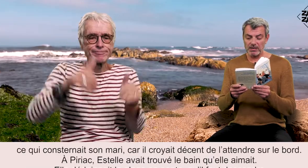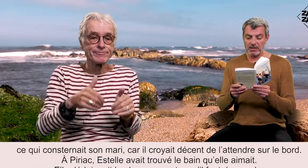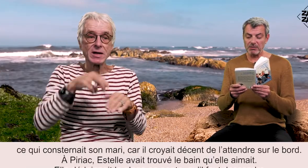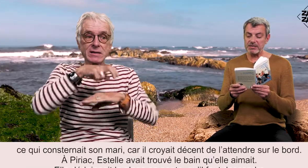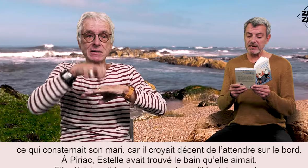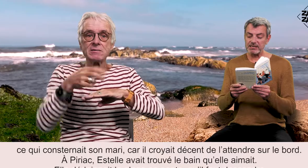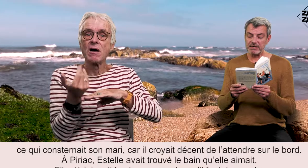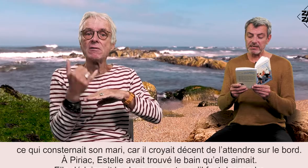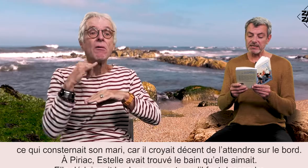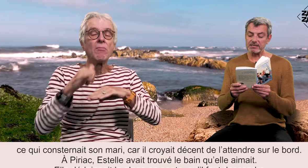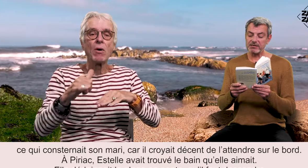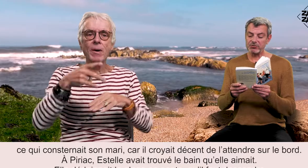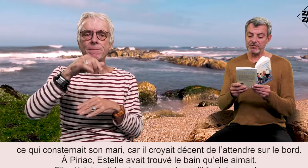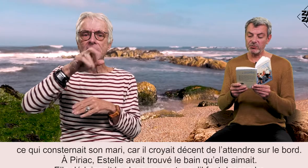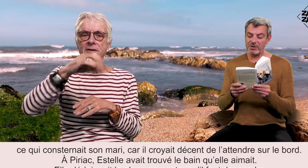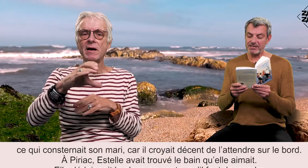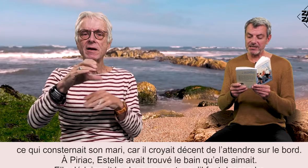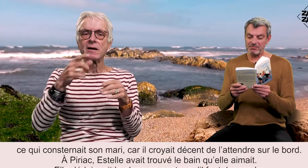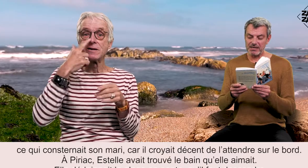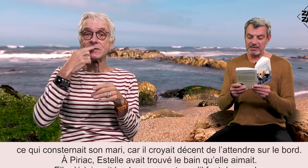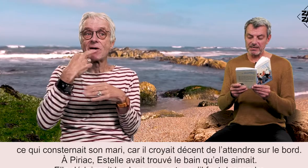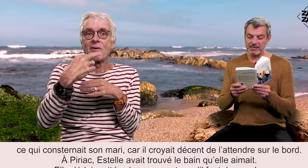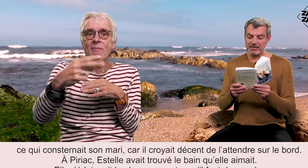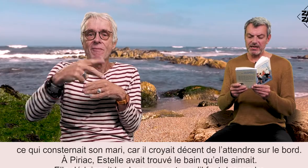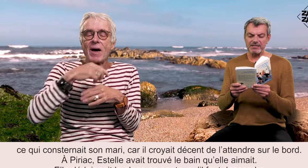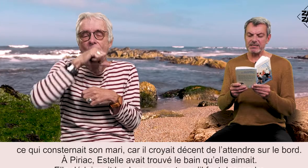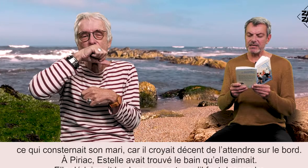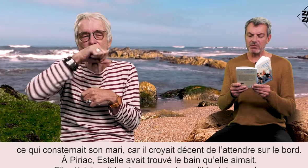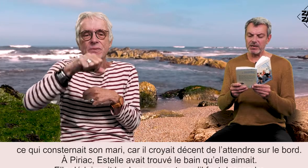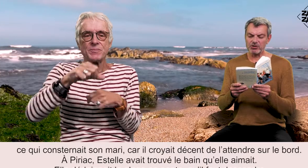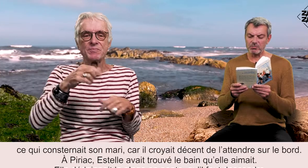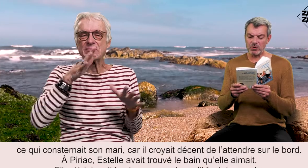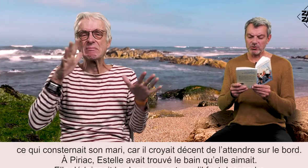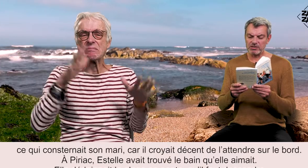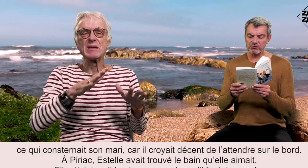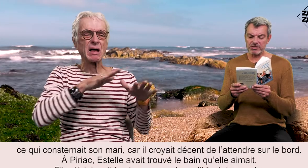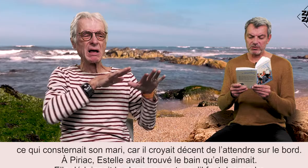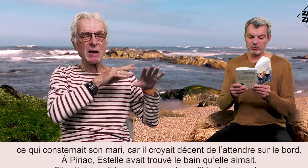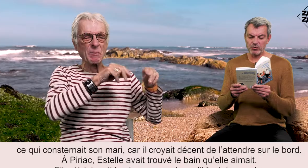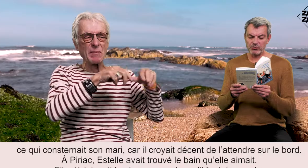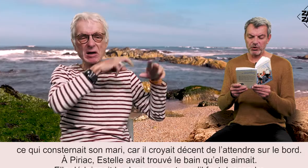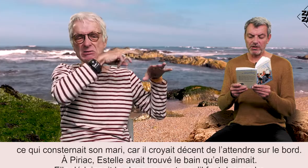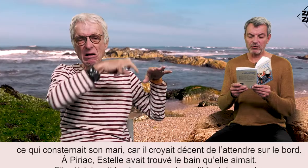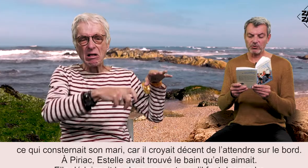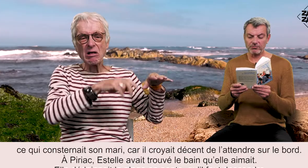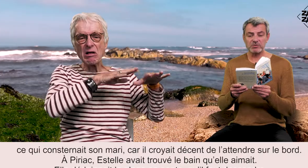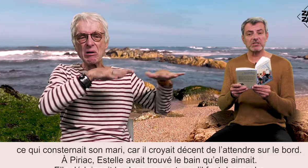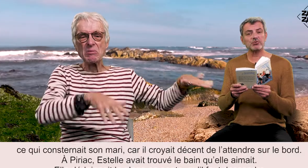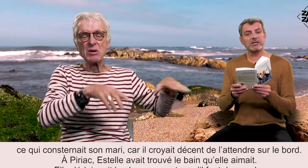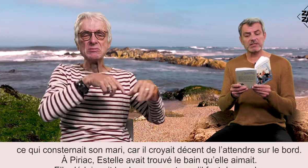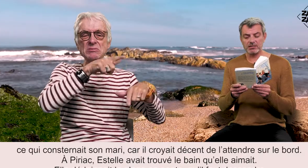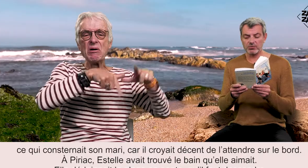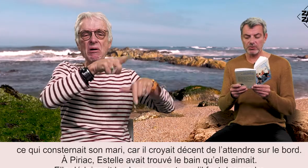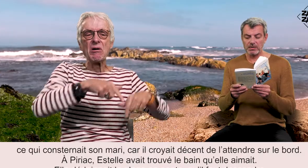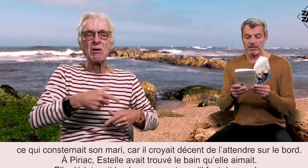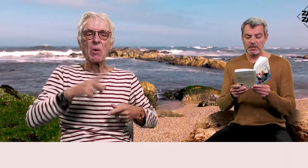à Piriac, Estelle avait trouvé le bain qu'elle aimait. Elle dédaignait la plage en pente qu'il faut descendre longtemps avant d'enfoncer